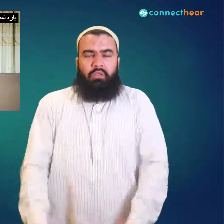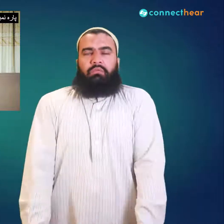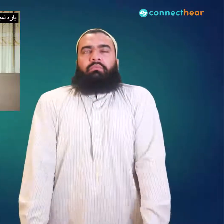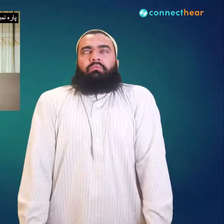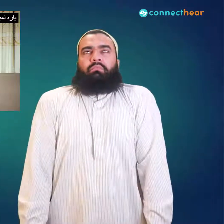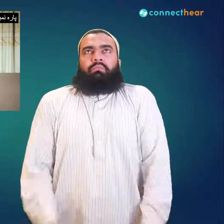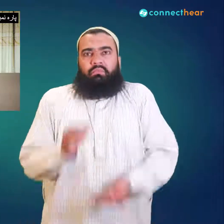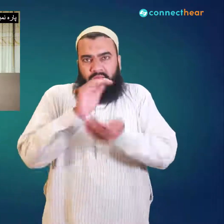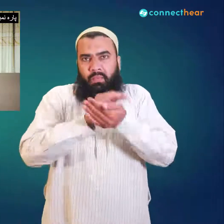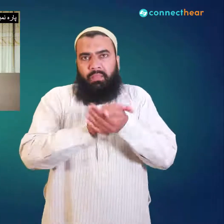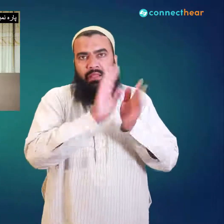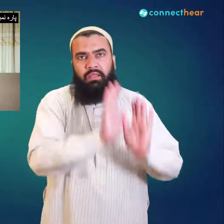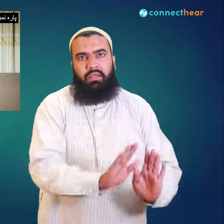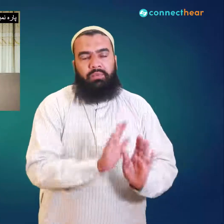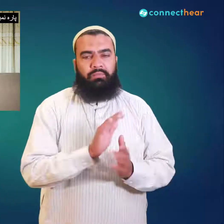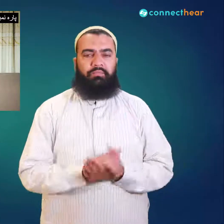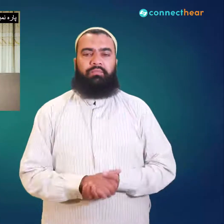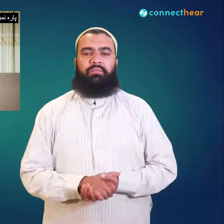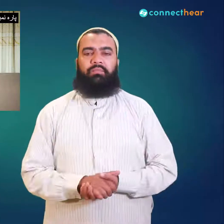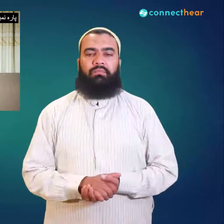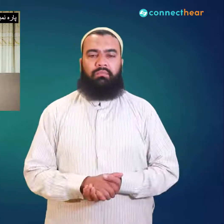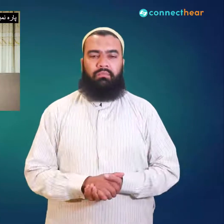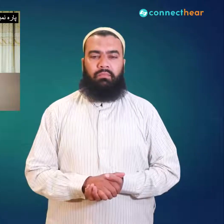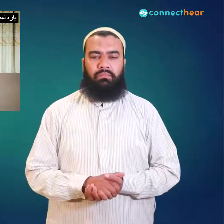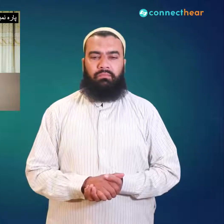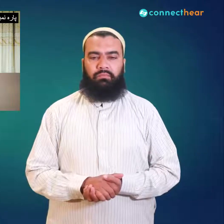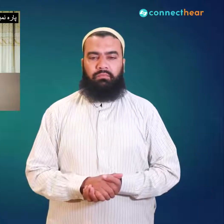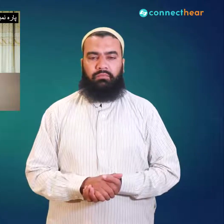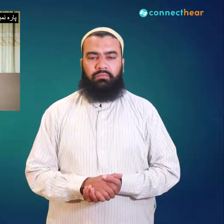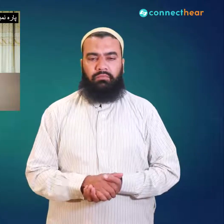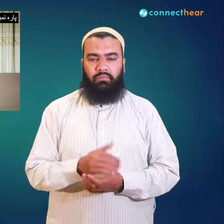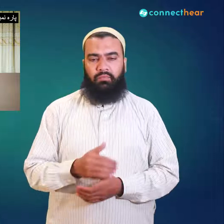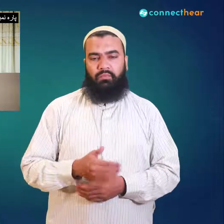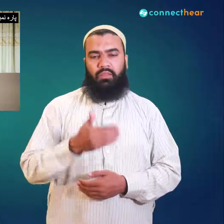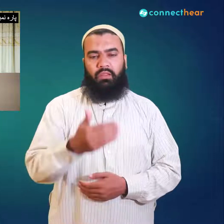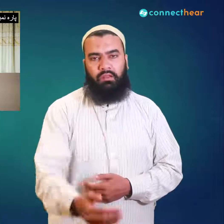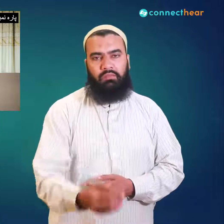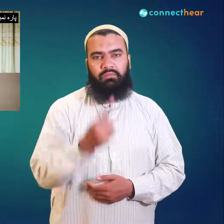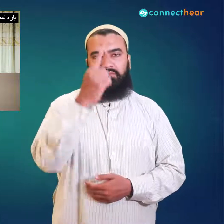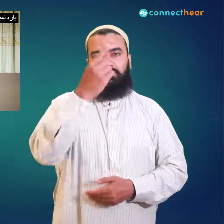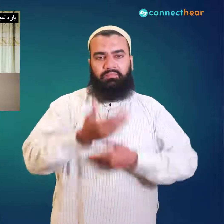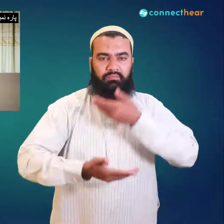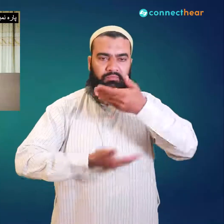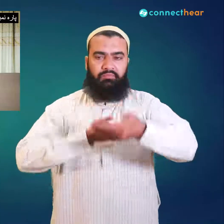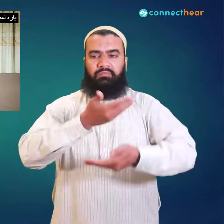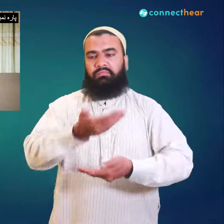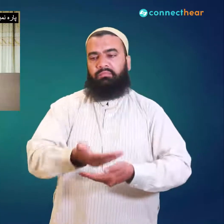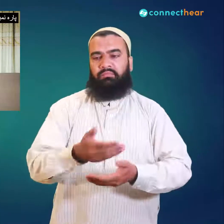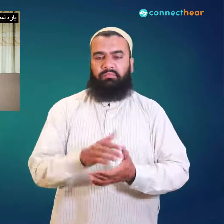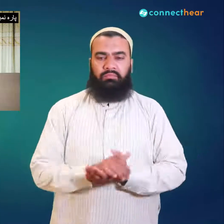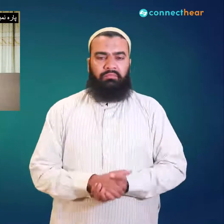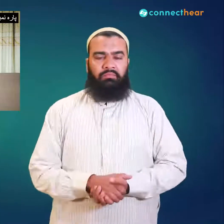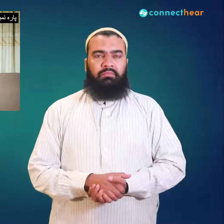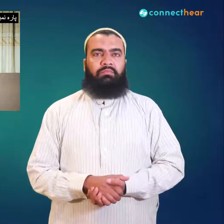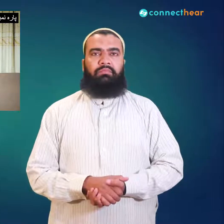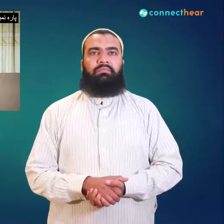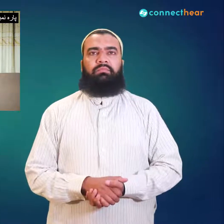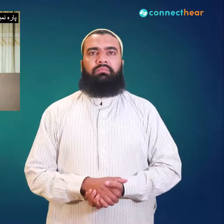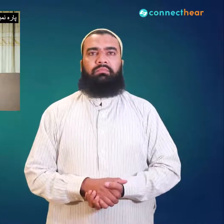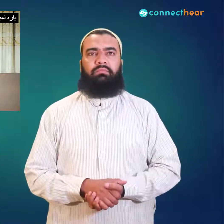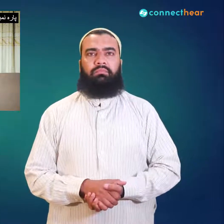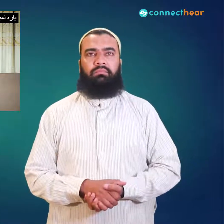بھی حکمت کے خلاف ہے، اس لیے یہ صورت نہیں رکھی گئی۔ رکوع نمبر 16 آیت